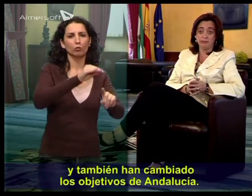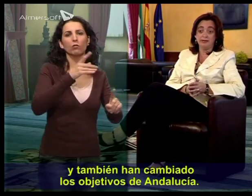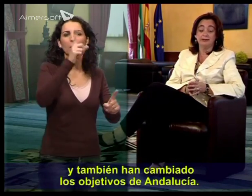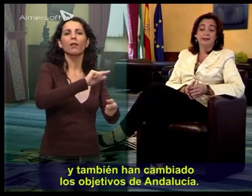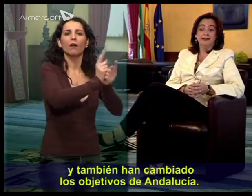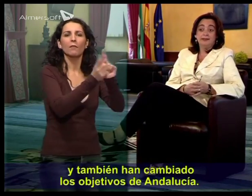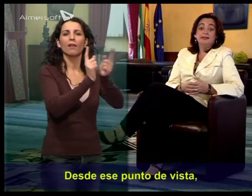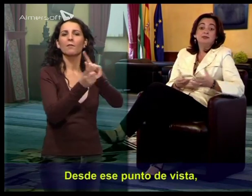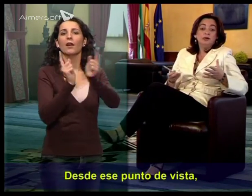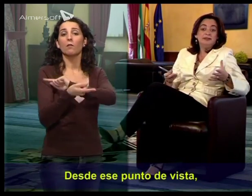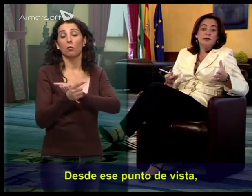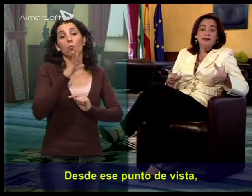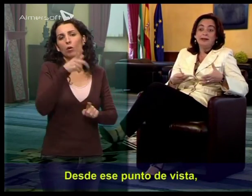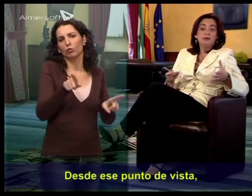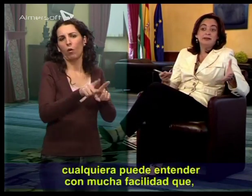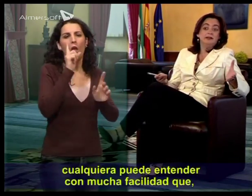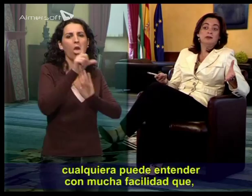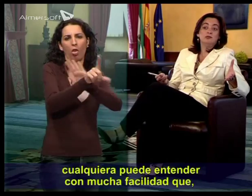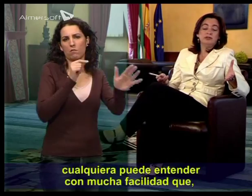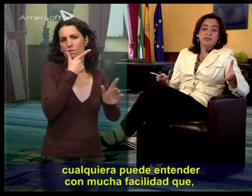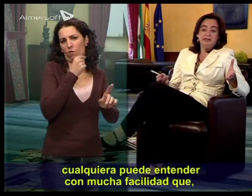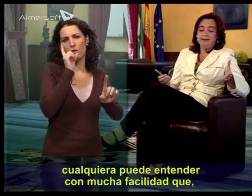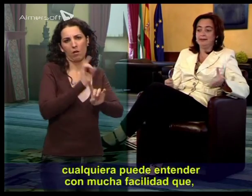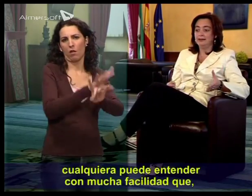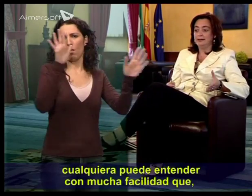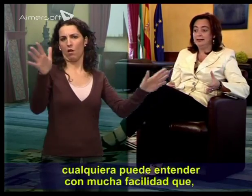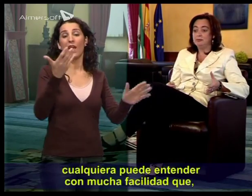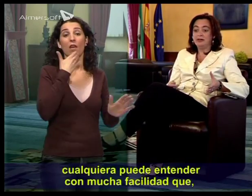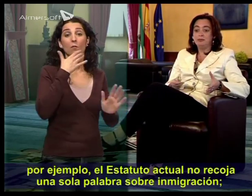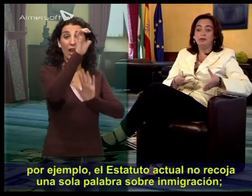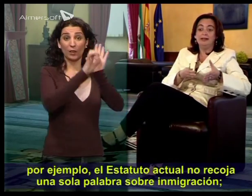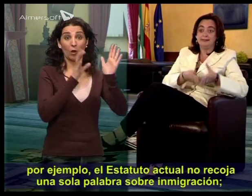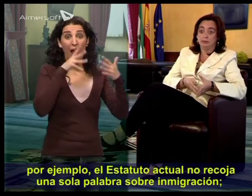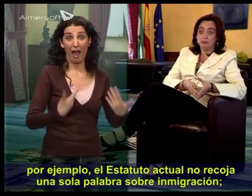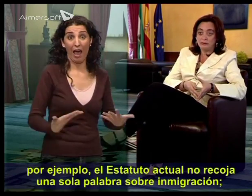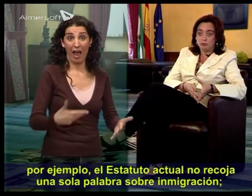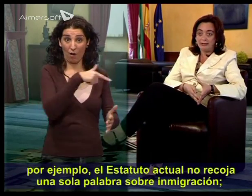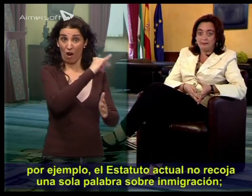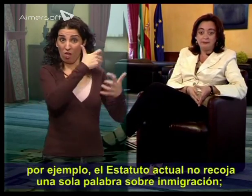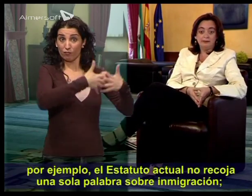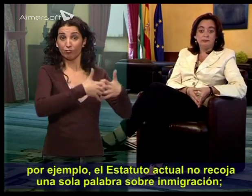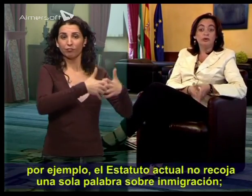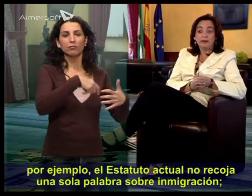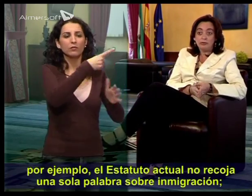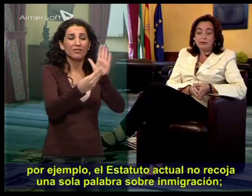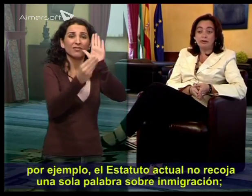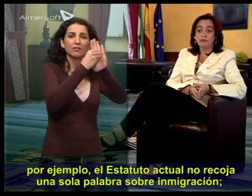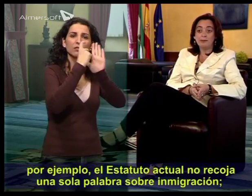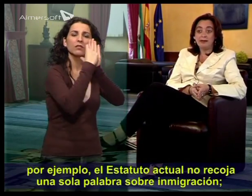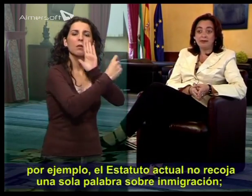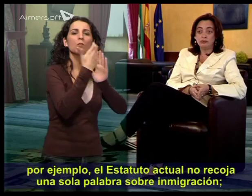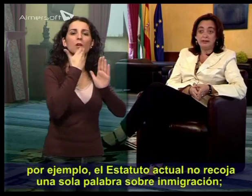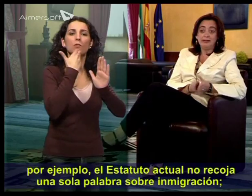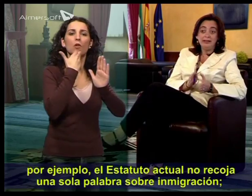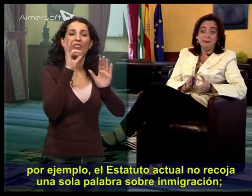objetivos de Andalucía. Desde ese punto de vista, cualquiera puede entender con mucha facilidad que, por ejemplo, el estatuto actual no recoge una